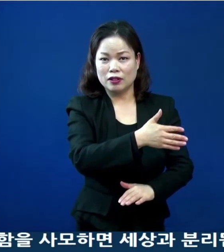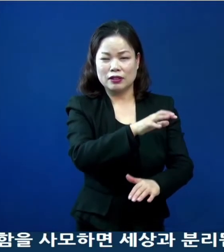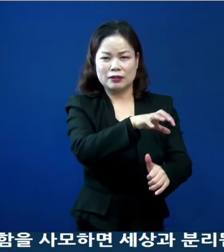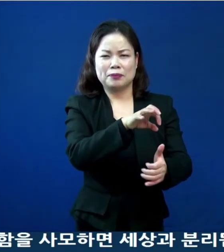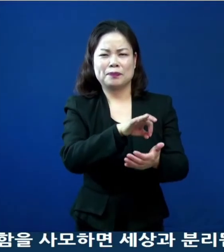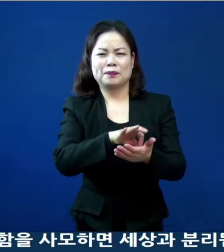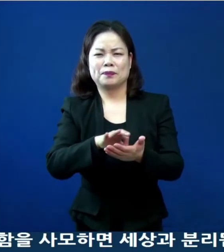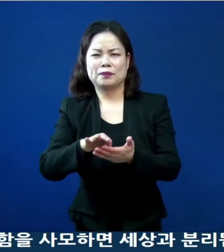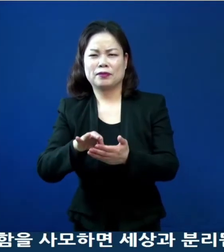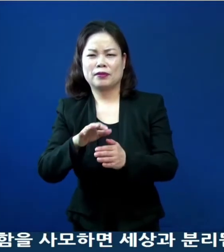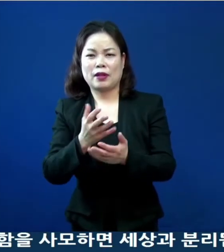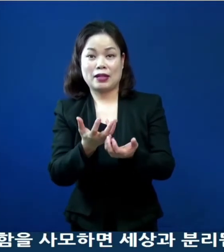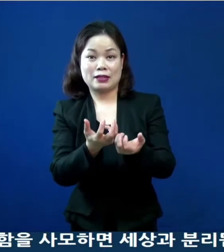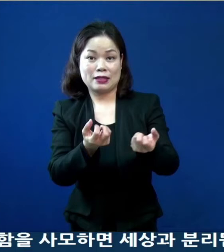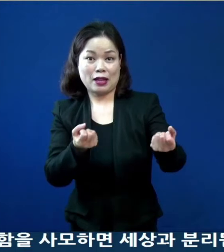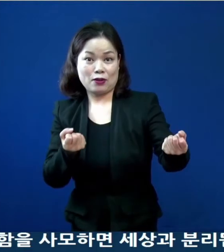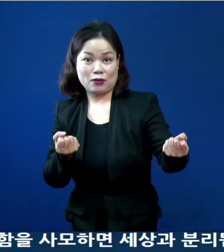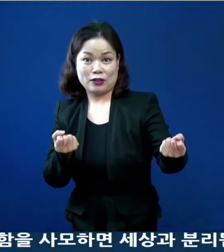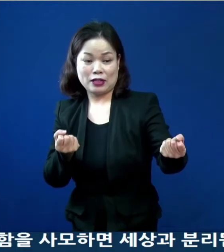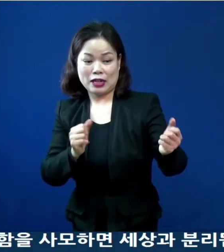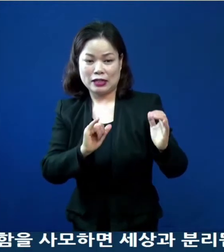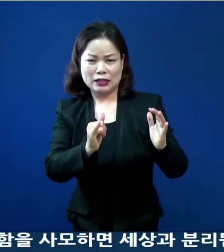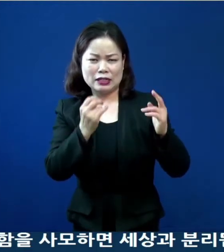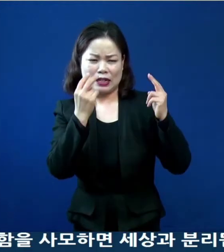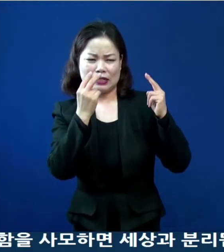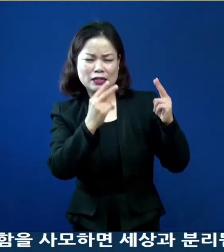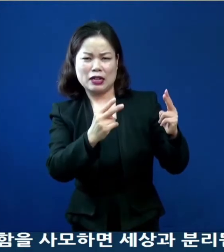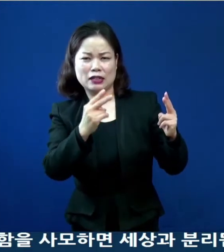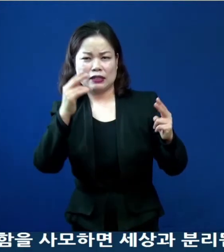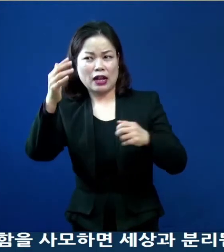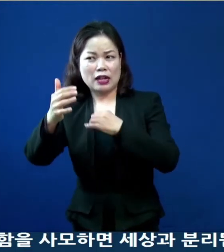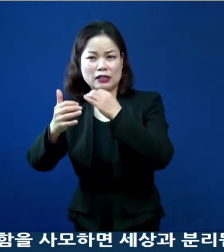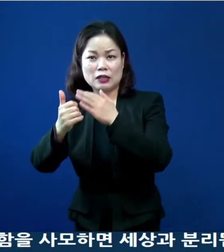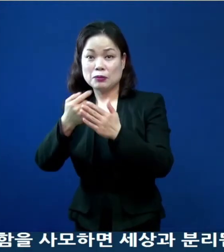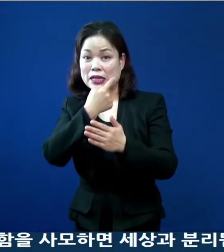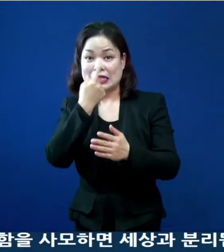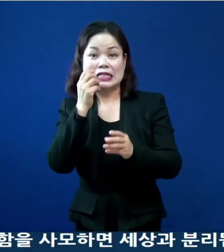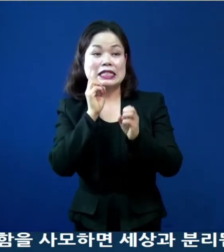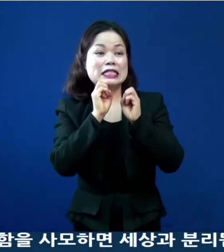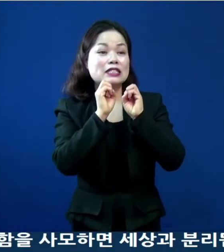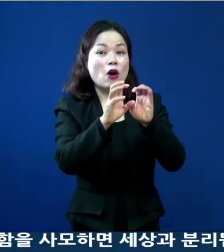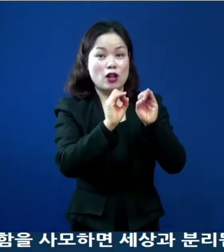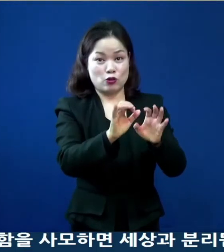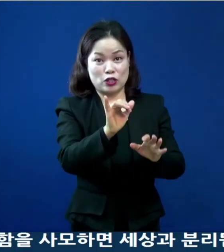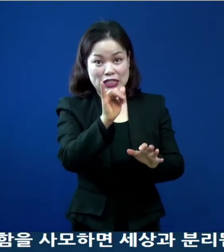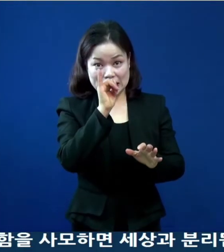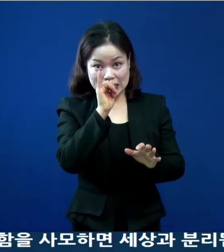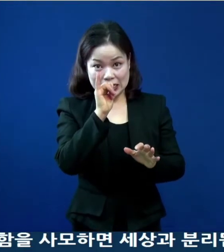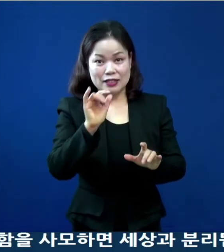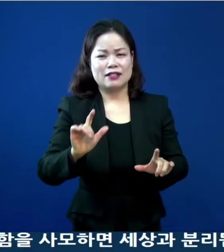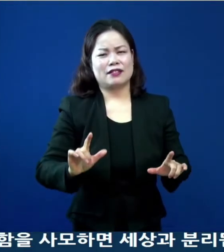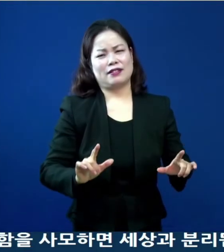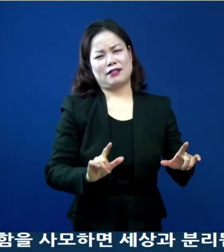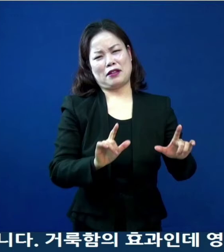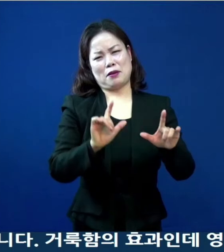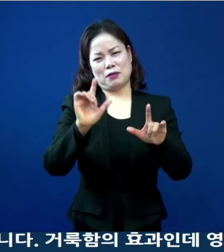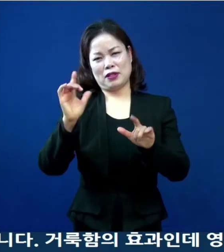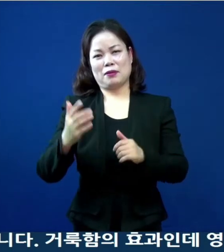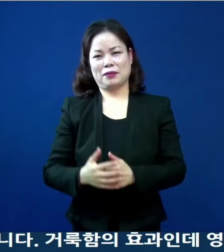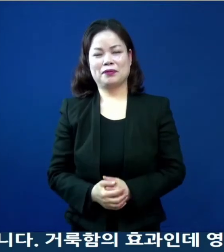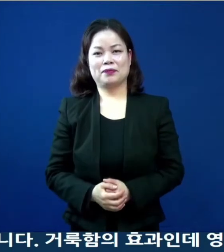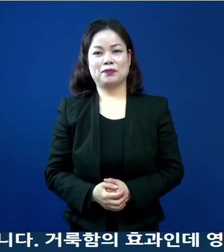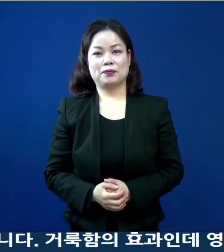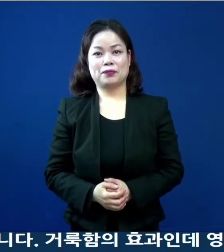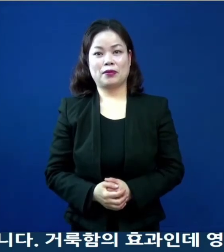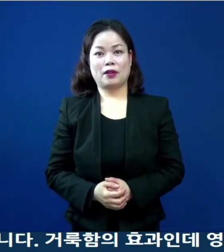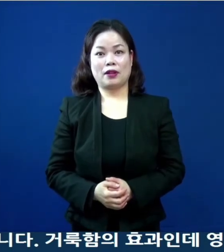유용하게 분리되어서 세상을 향한 하나님의 증거가 되는 삶을 살 수 있게 되는 것이죠.